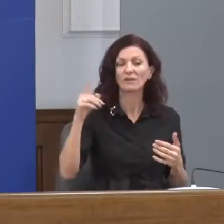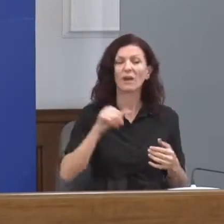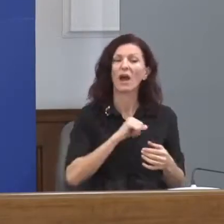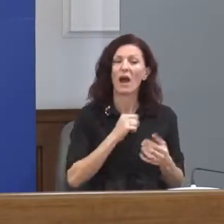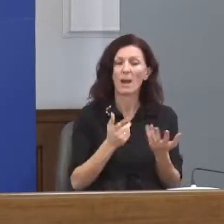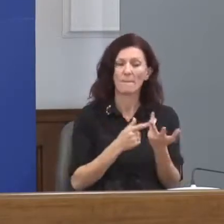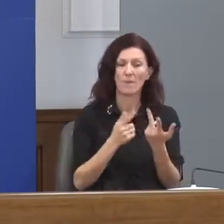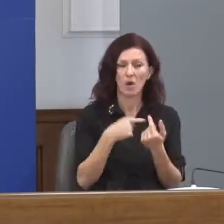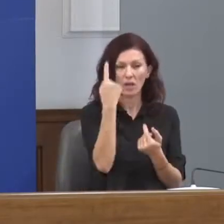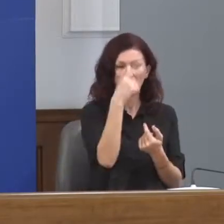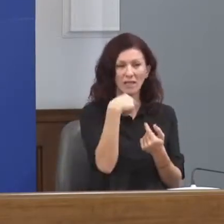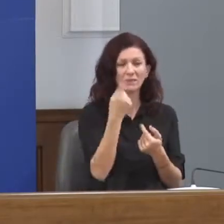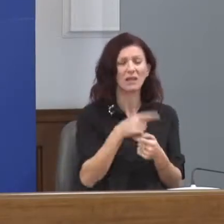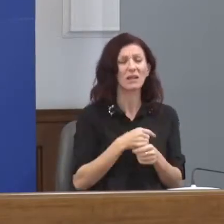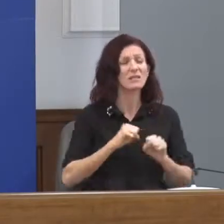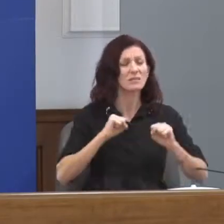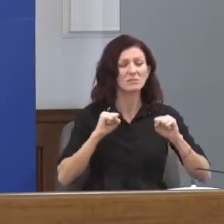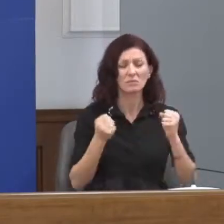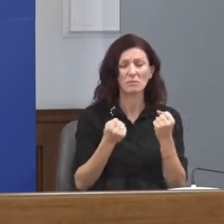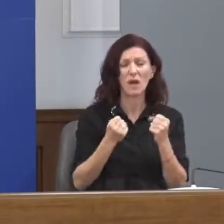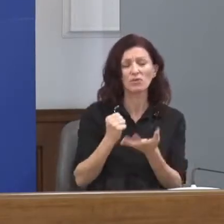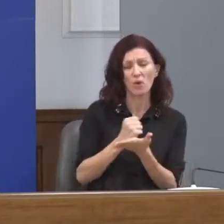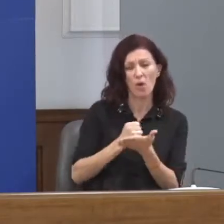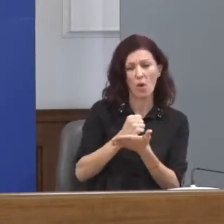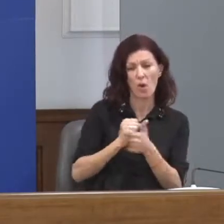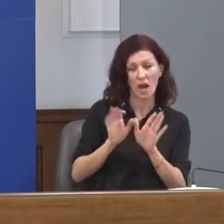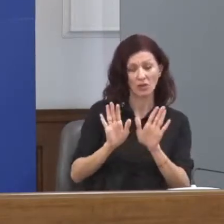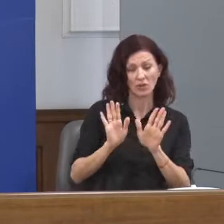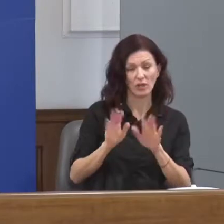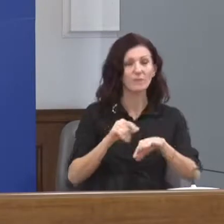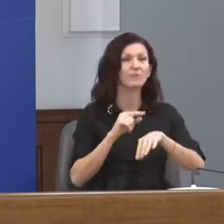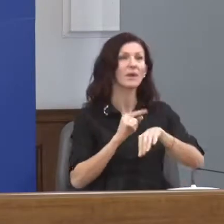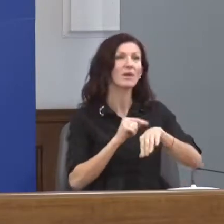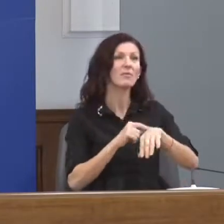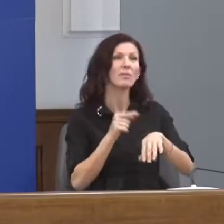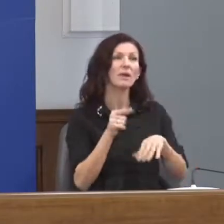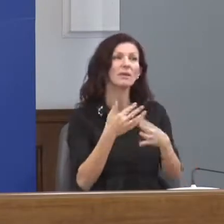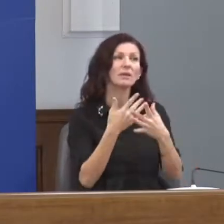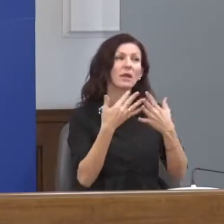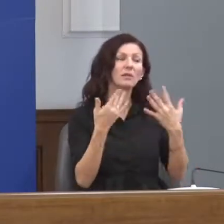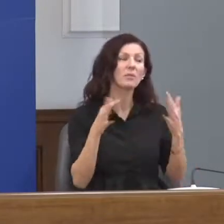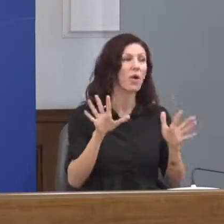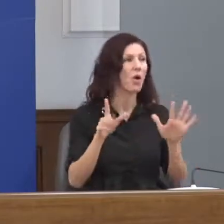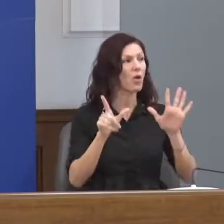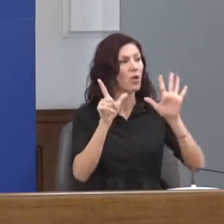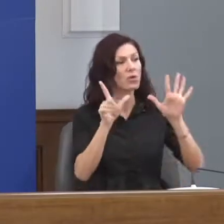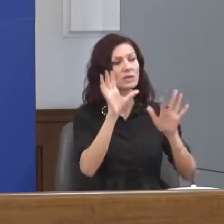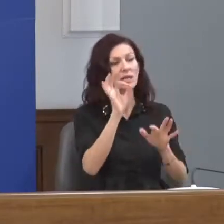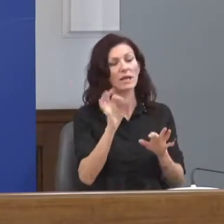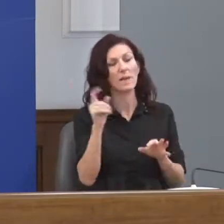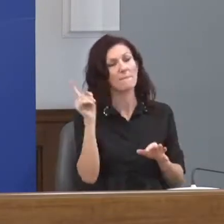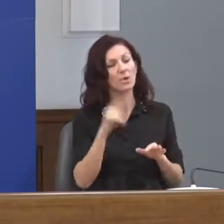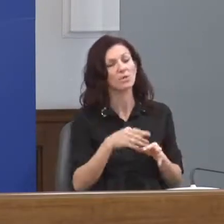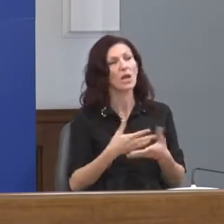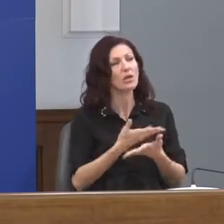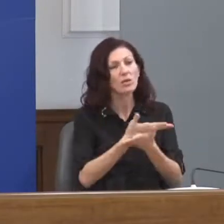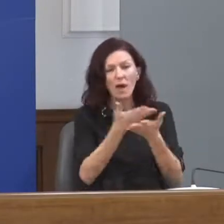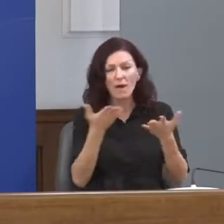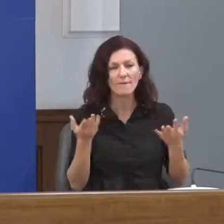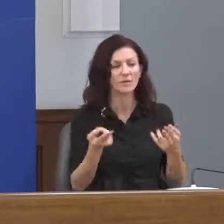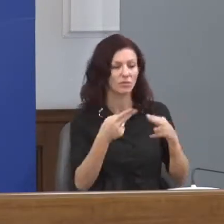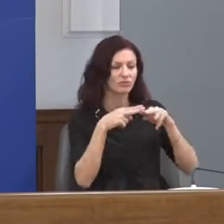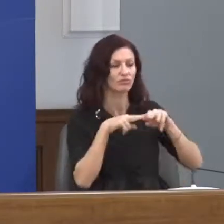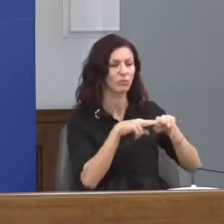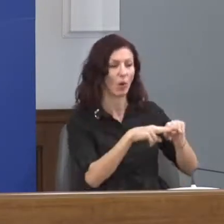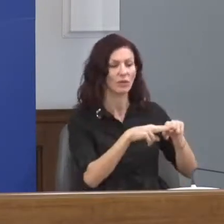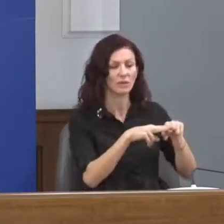интензивно лечение, като към момента техния брой представлява около 7% от всички хоспитализирани